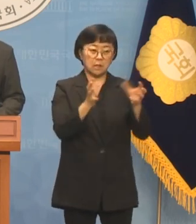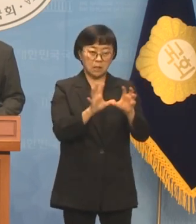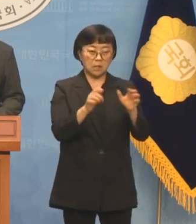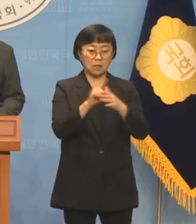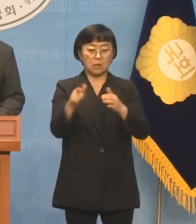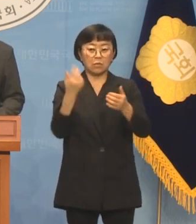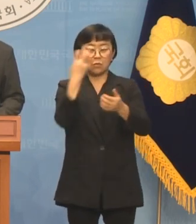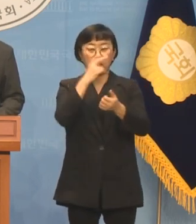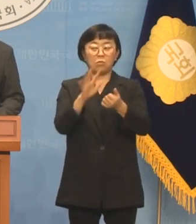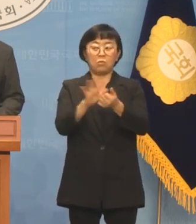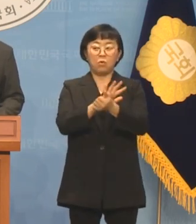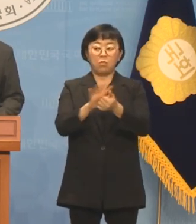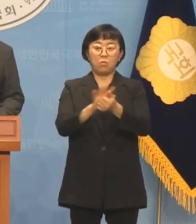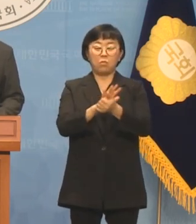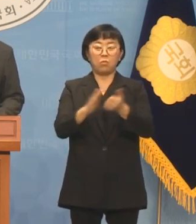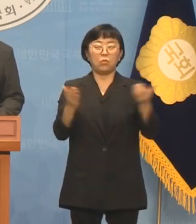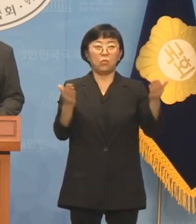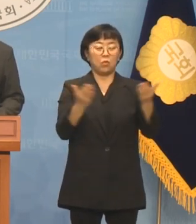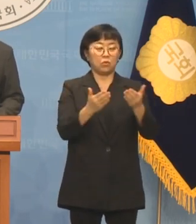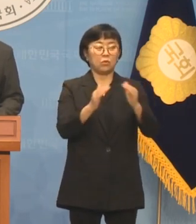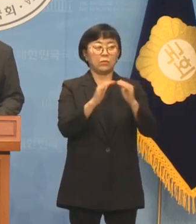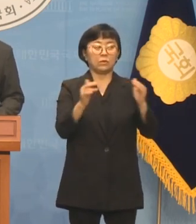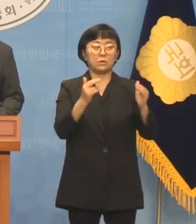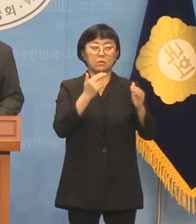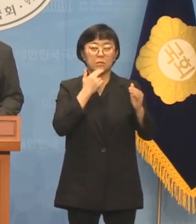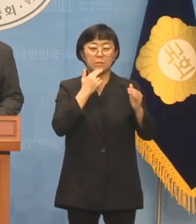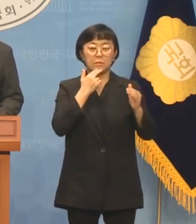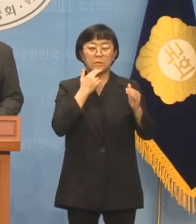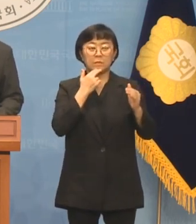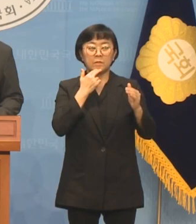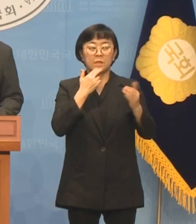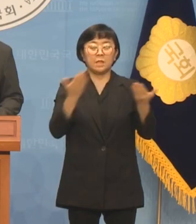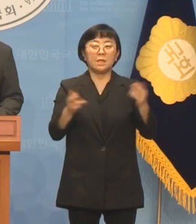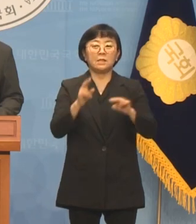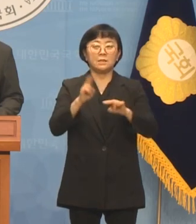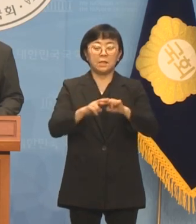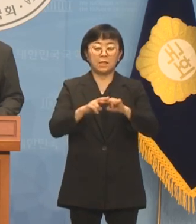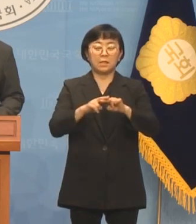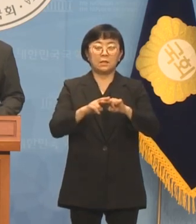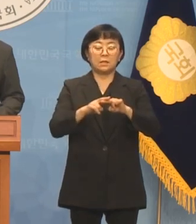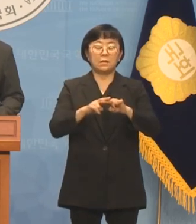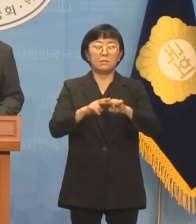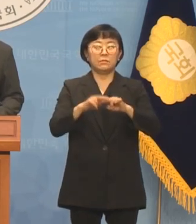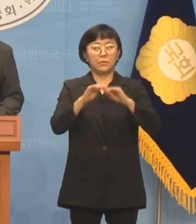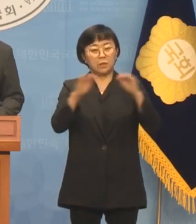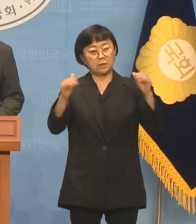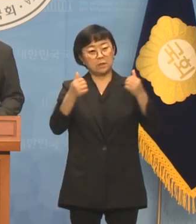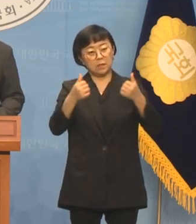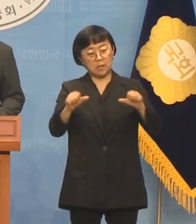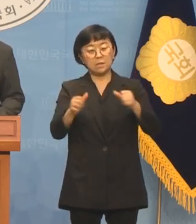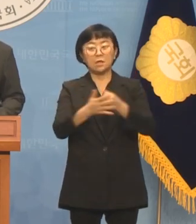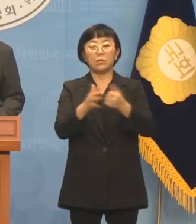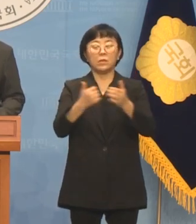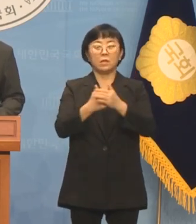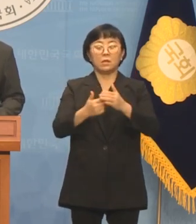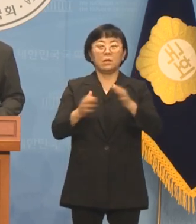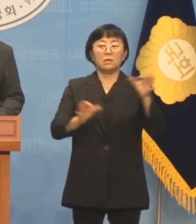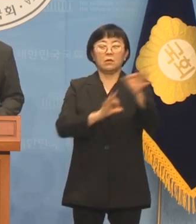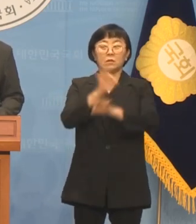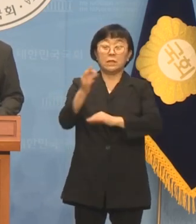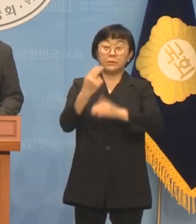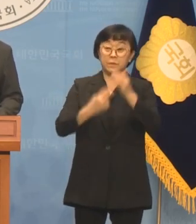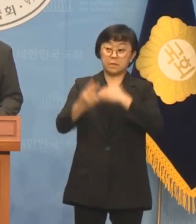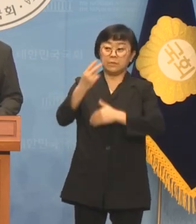정책은 노동불평등, 젠더불평등, 일자리불평등을 해결하는 사실상 경제비전이기도